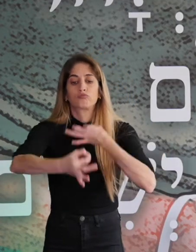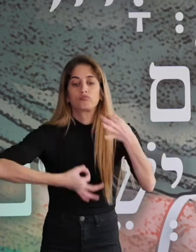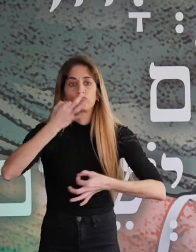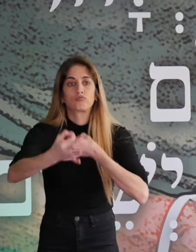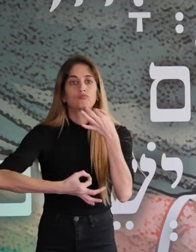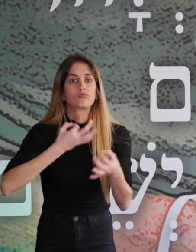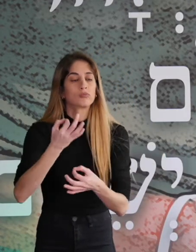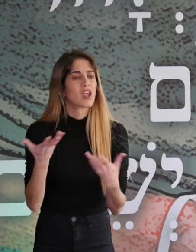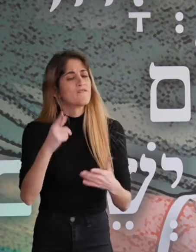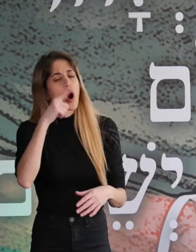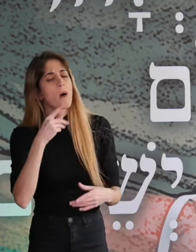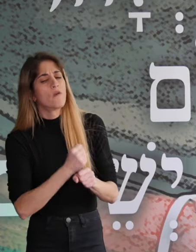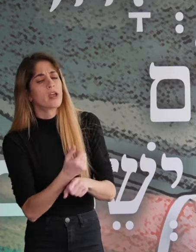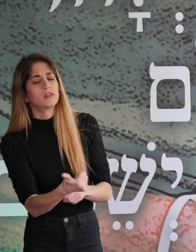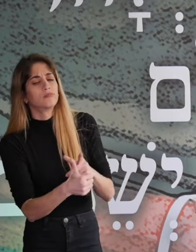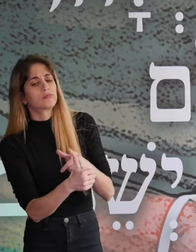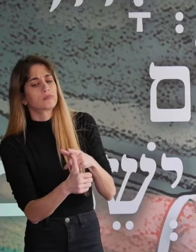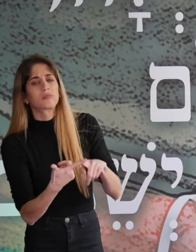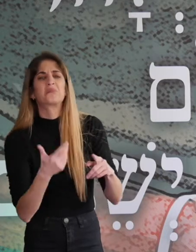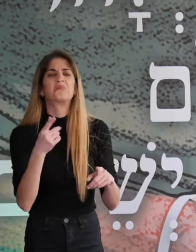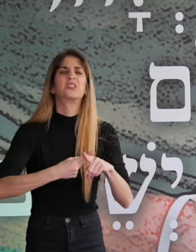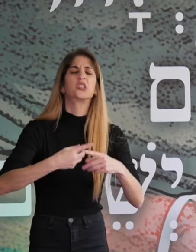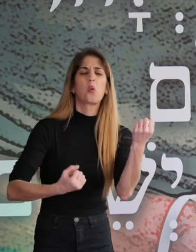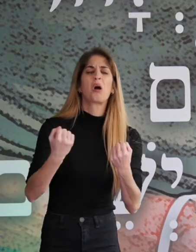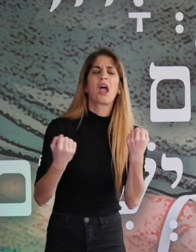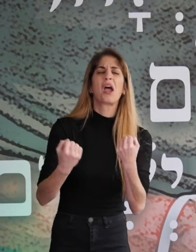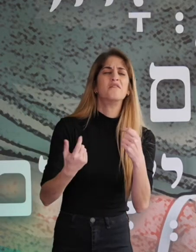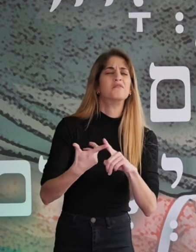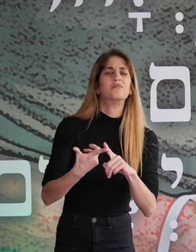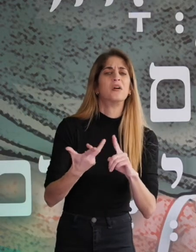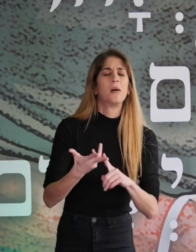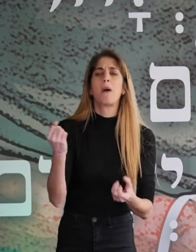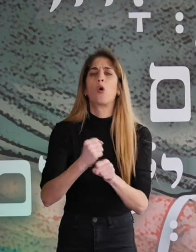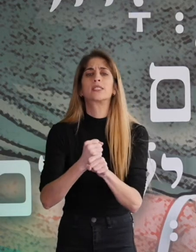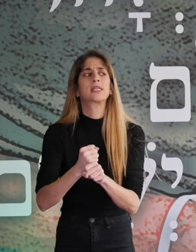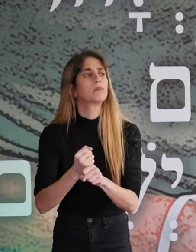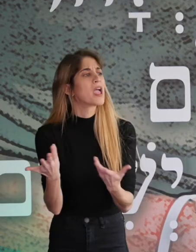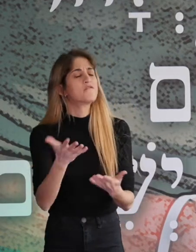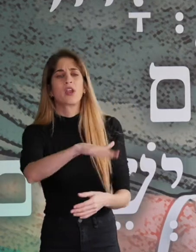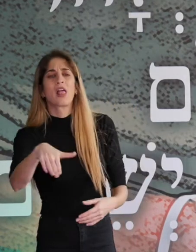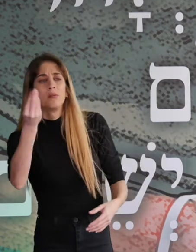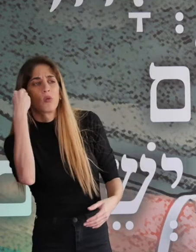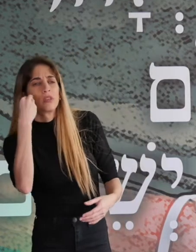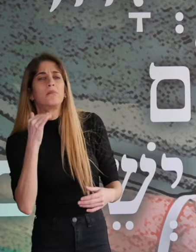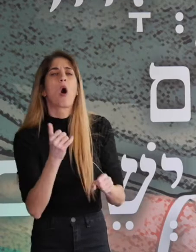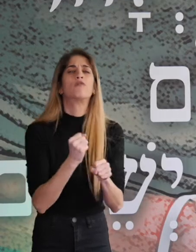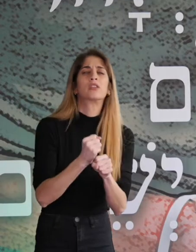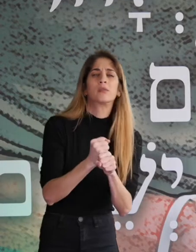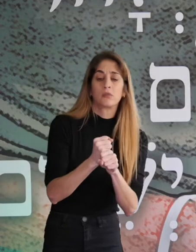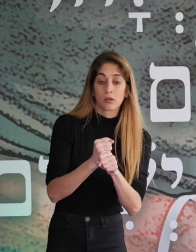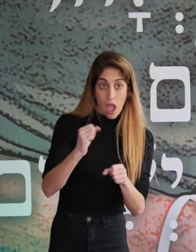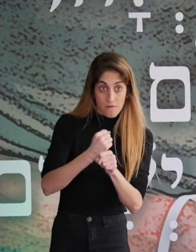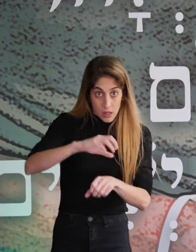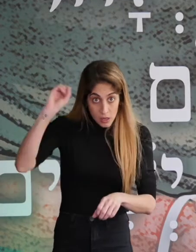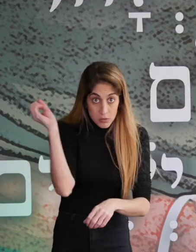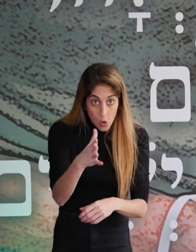שאלות. איפה אבא עובד? איזה מכונית יש לו? מה הם עושים? איפה הילדים לומדים? במה הם עובדים? אם הם זורקים